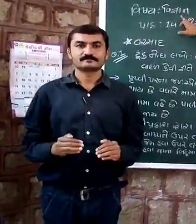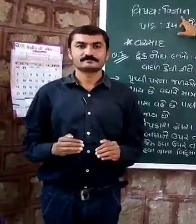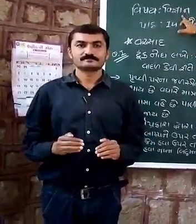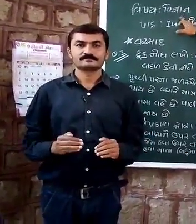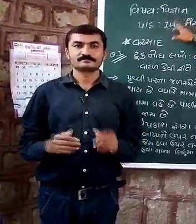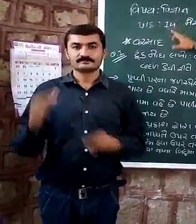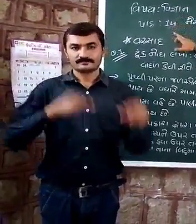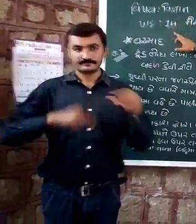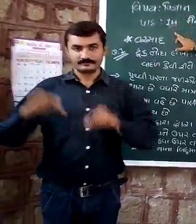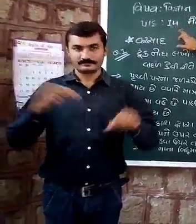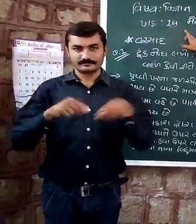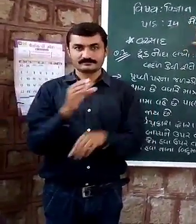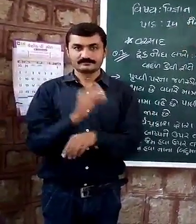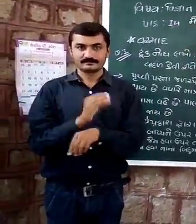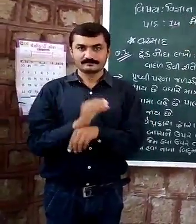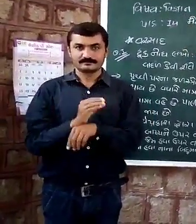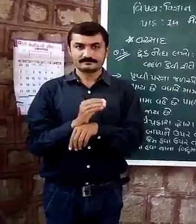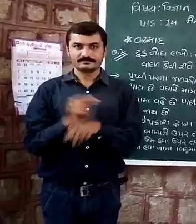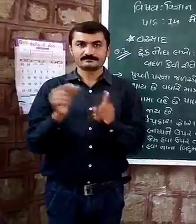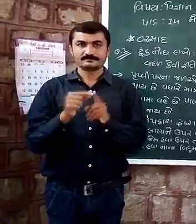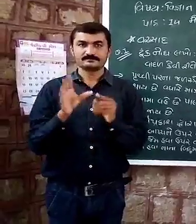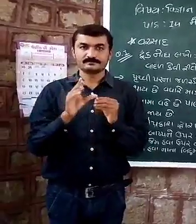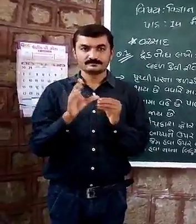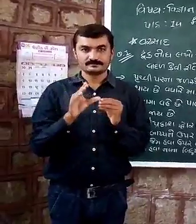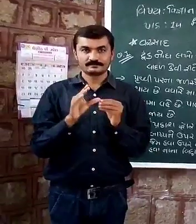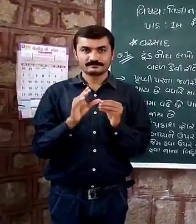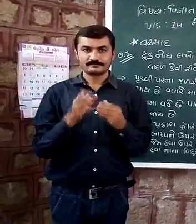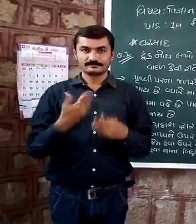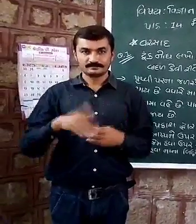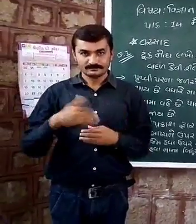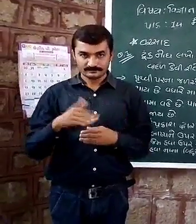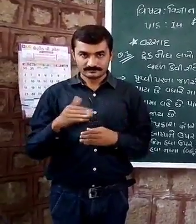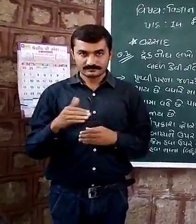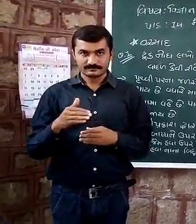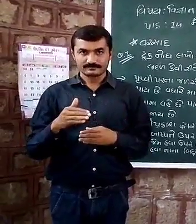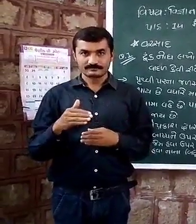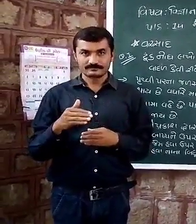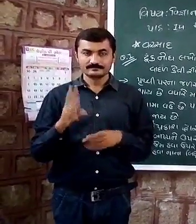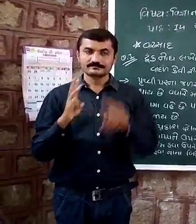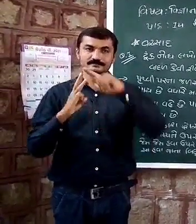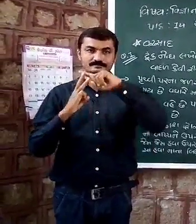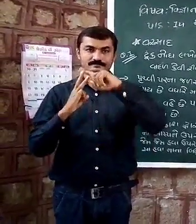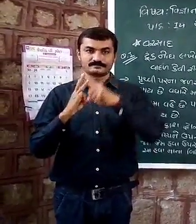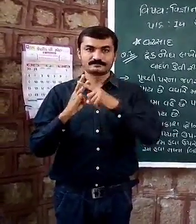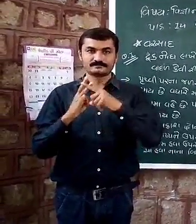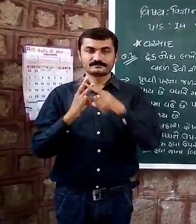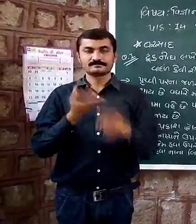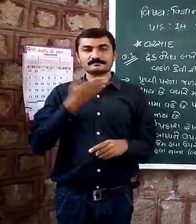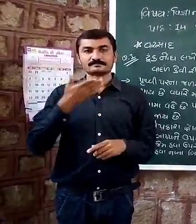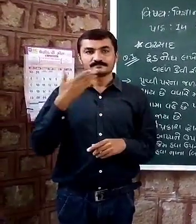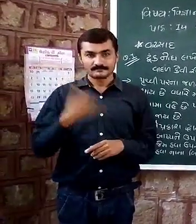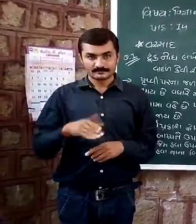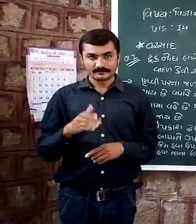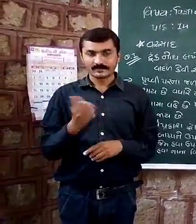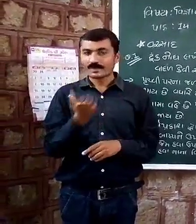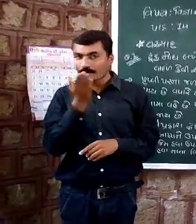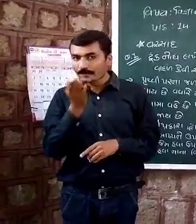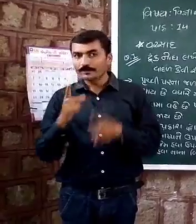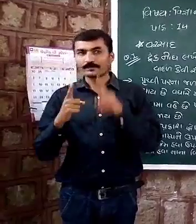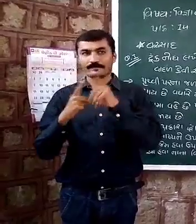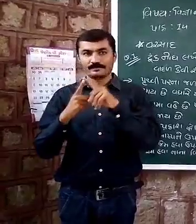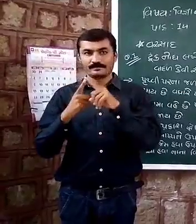વિજ્ઞાન વિષયમાં પાર્ટ 14 નૈસર્ગિક સ્ત્રોતોમાં બે ત્રણ ટોપિક ટોટલ ગણ્યા, જેમાં હવા અને